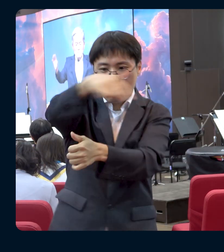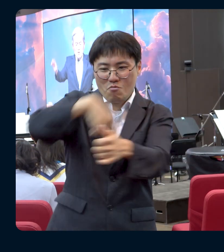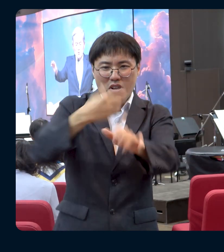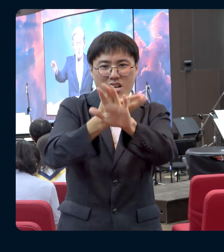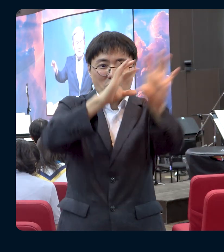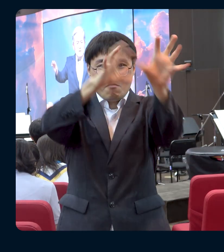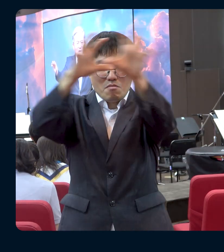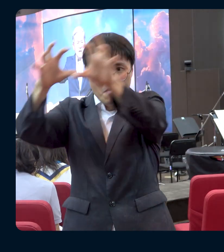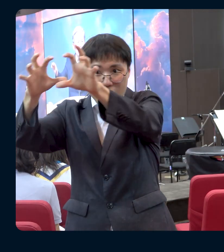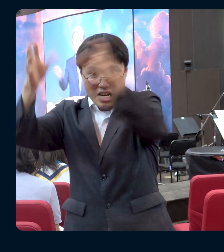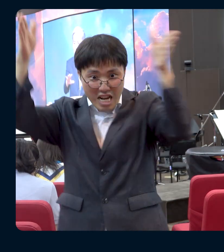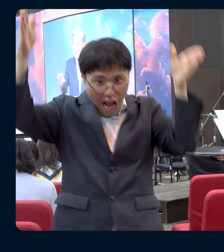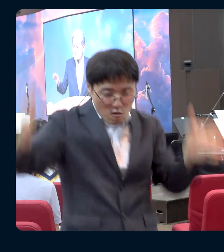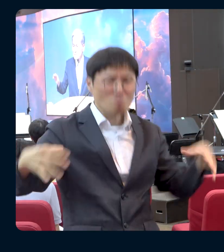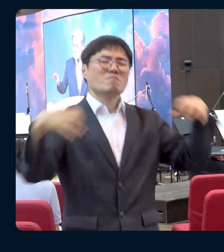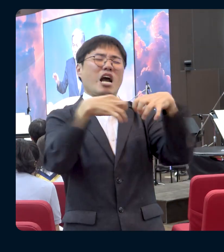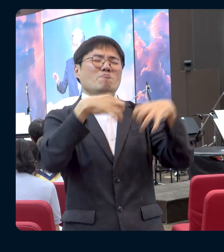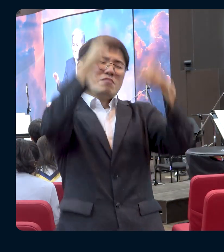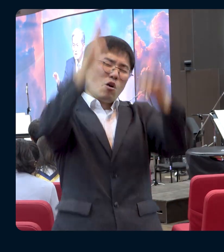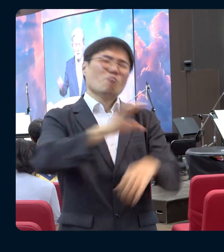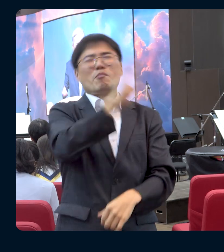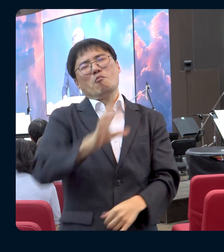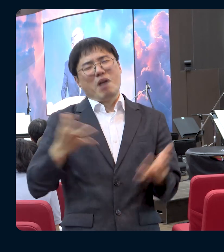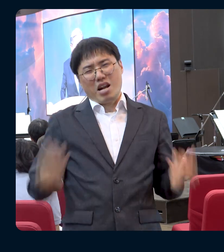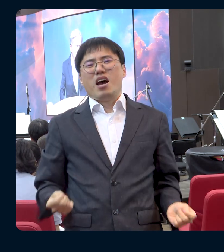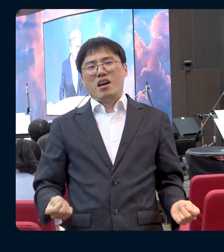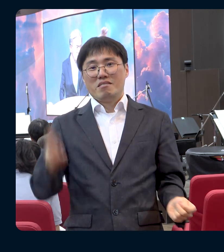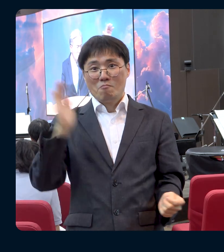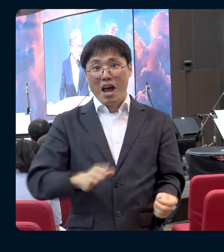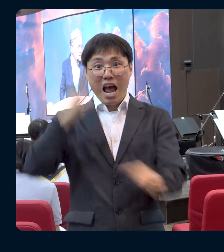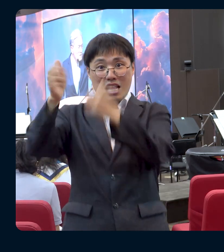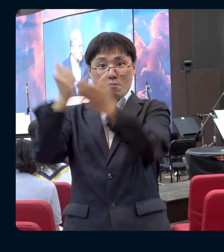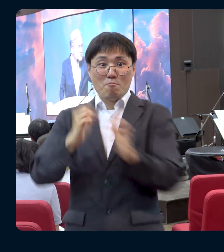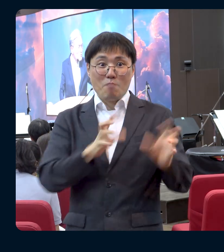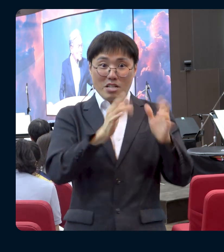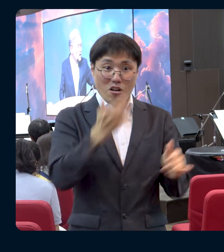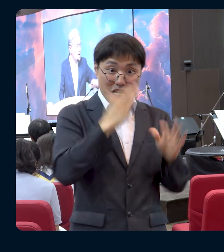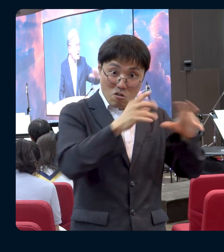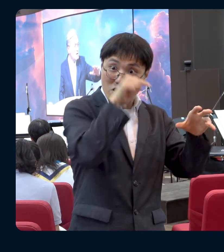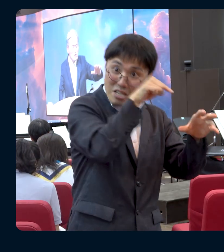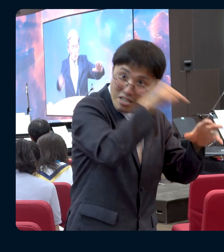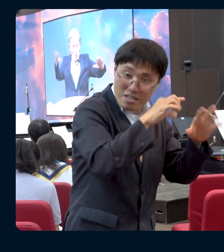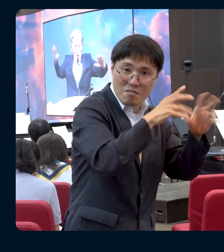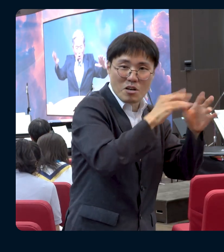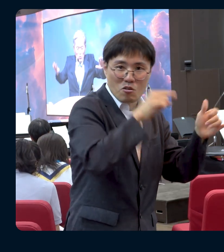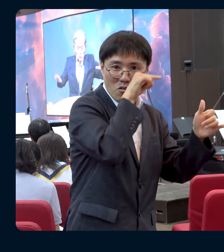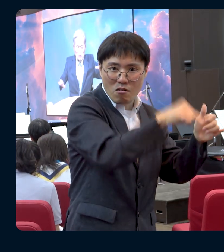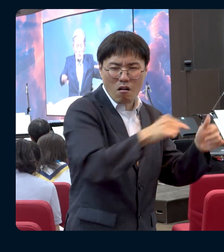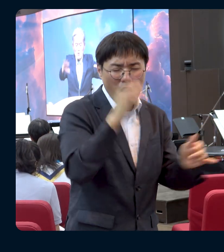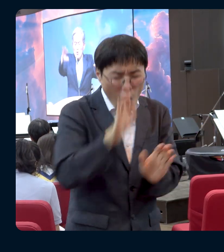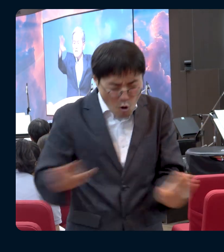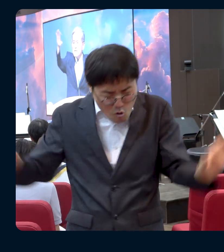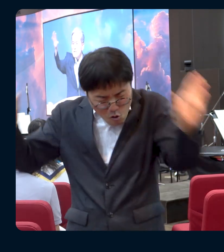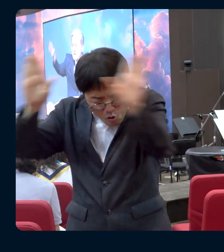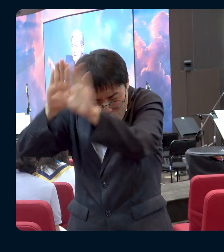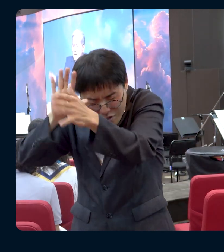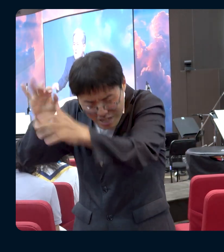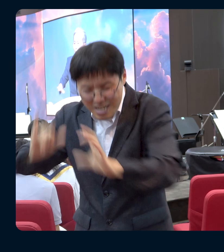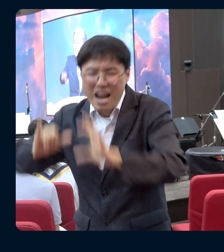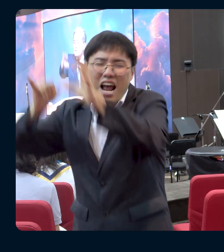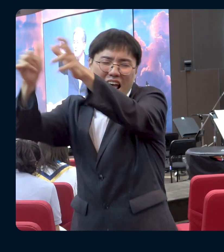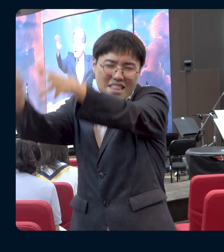주변 이방 민족들 간의 싸움이에요. 그러니까 하나님의 백성인 이스라엘 백성과, 그리고 어둠에